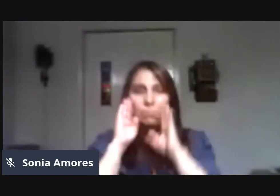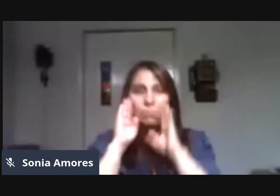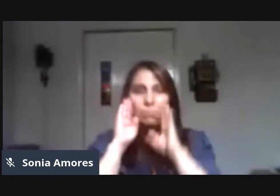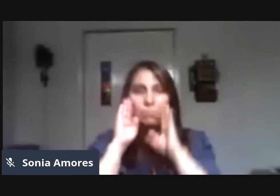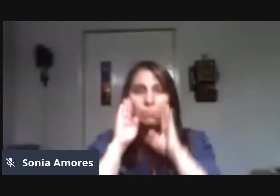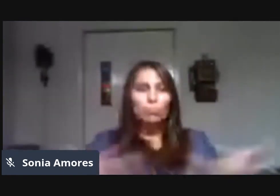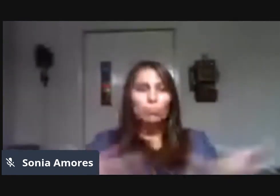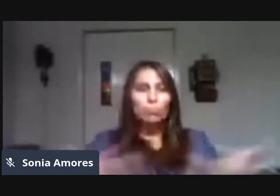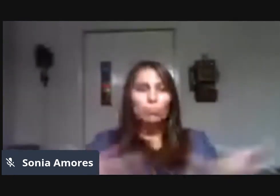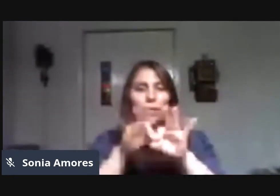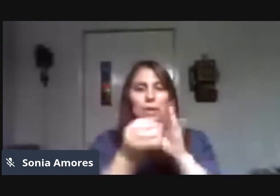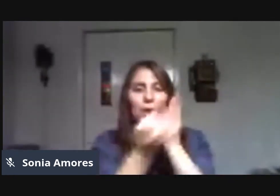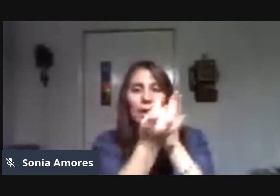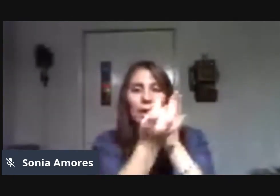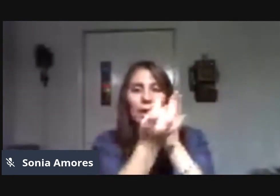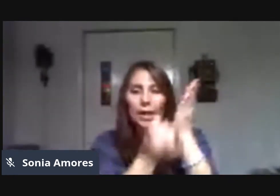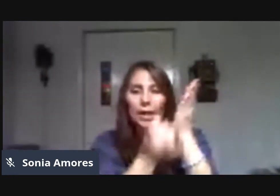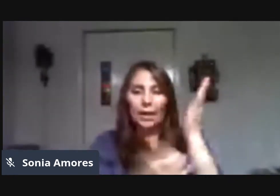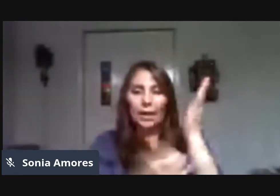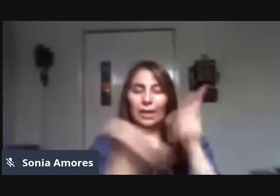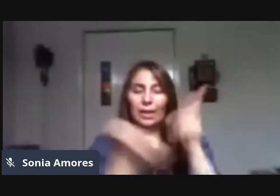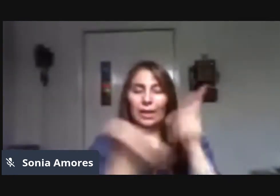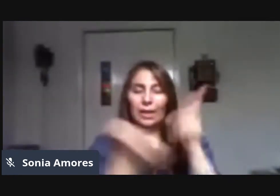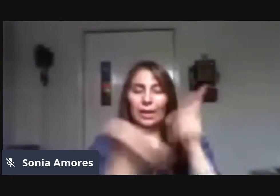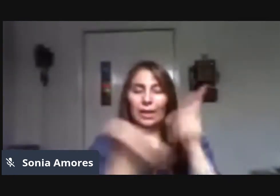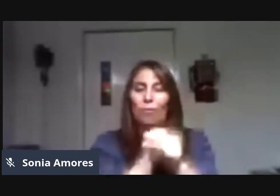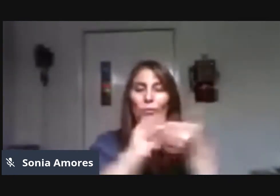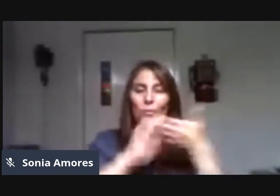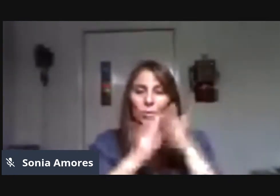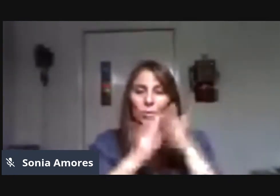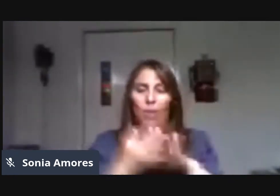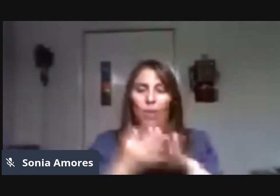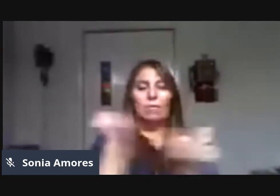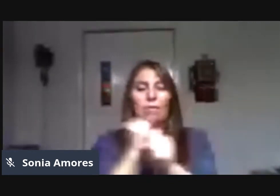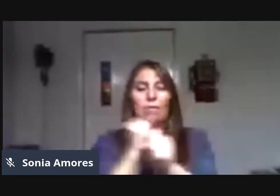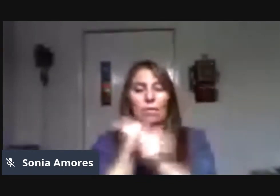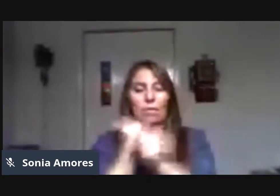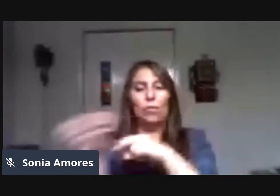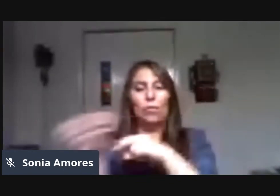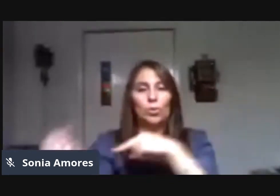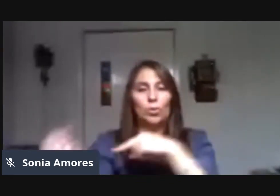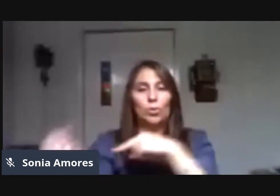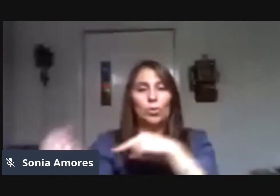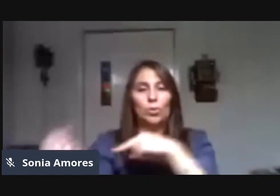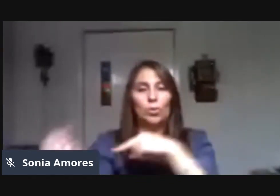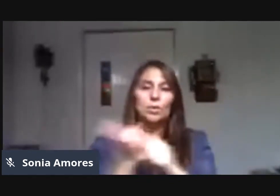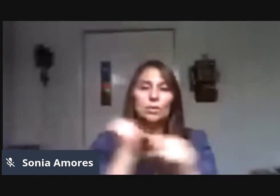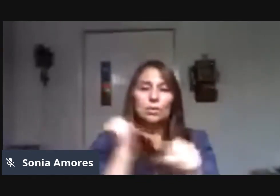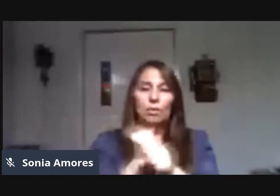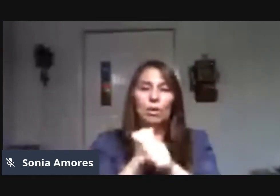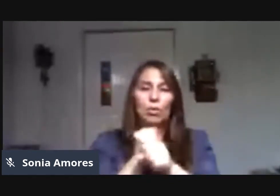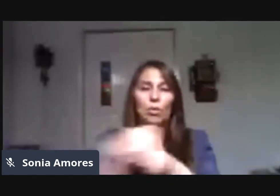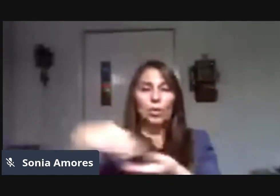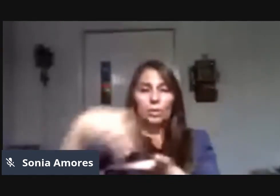la agenda del trabajo comunitario, del trabajo educativo, del trabajo en los territorios,